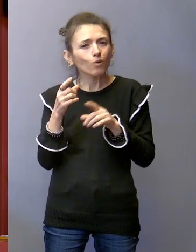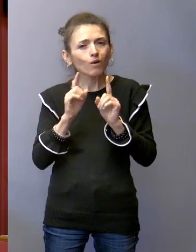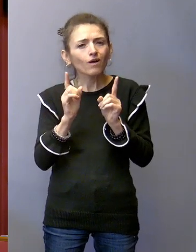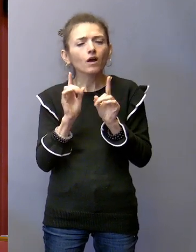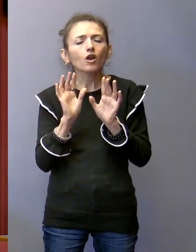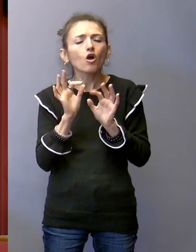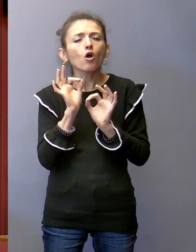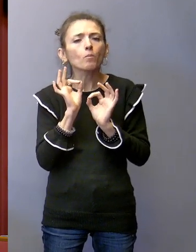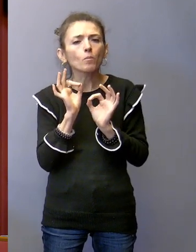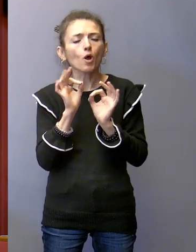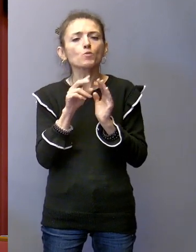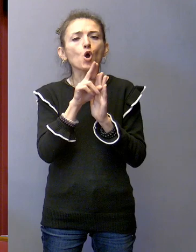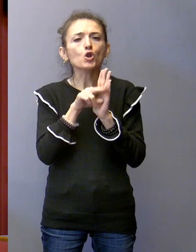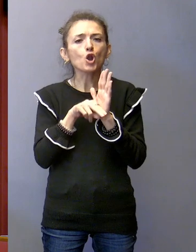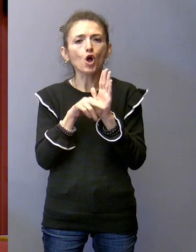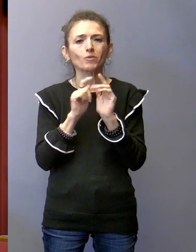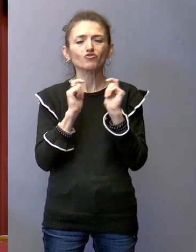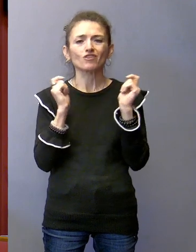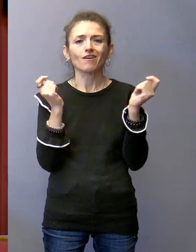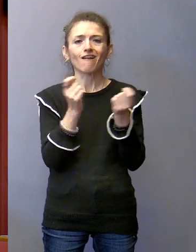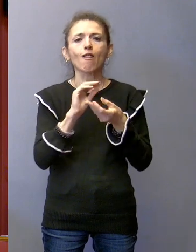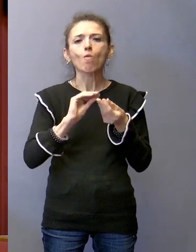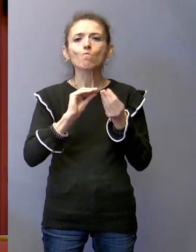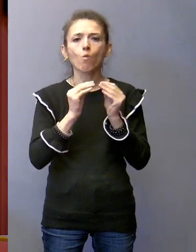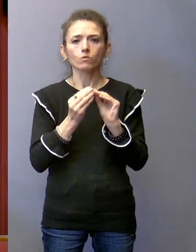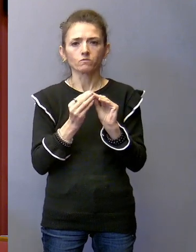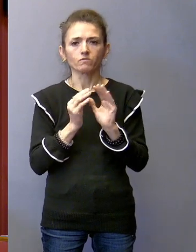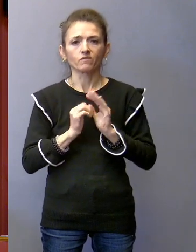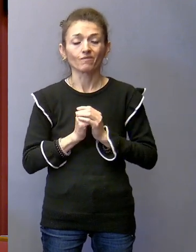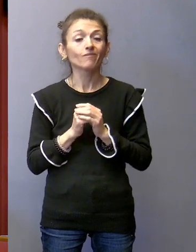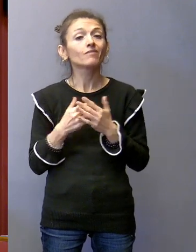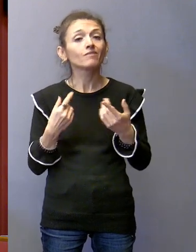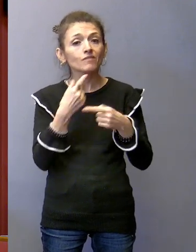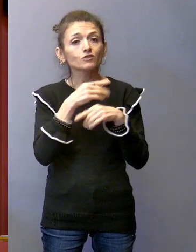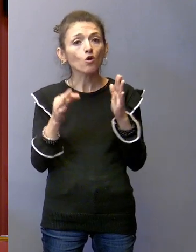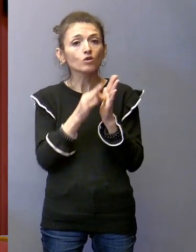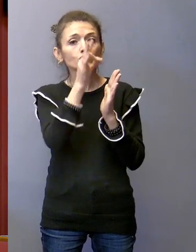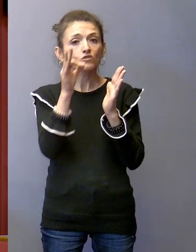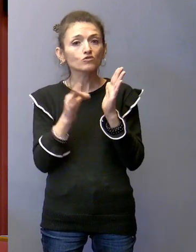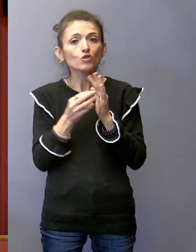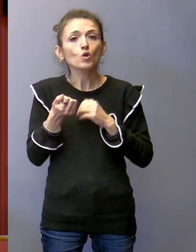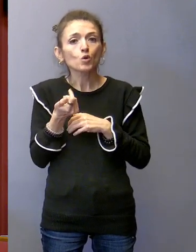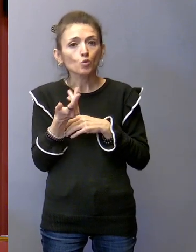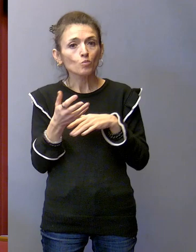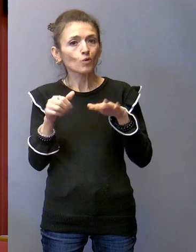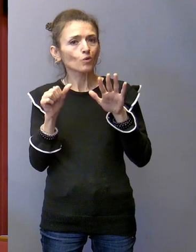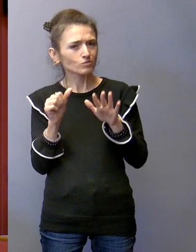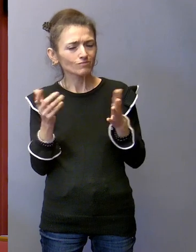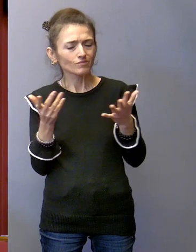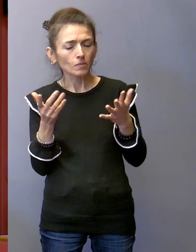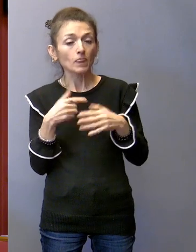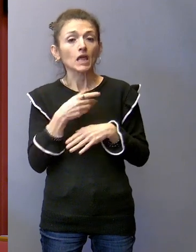Generali alle norme Generali Per quanto riguarda l'ordine del giorno 6 a destinare